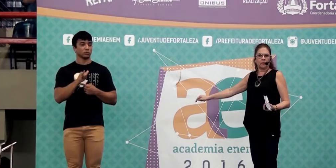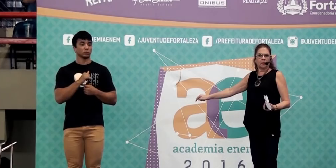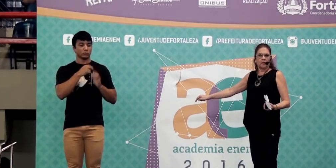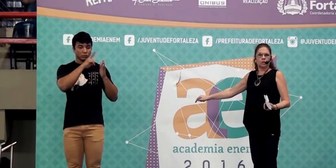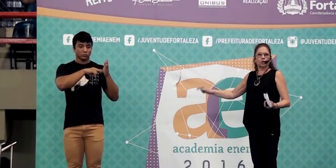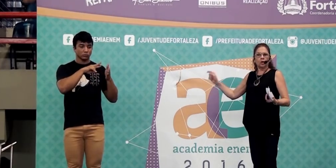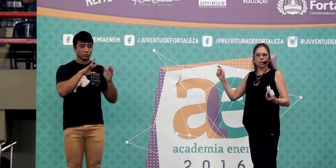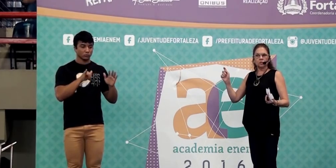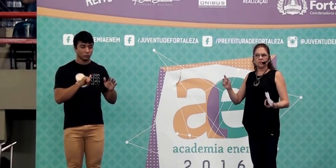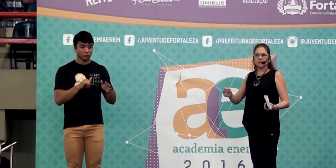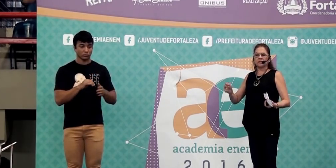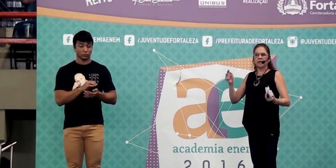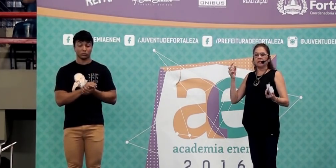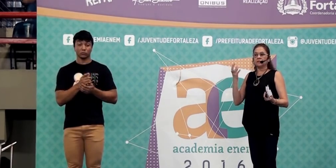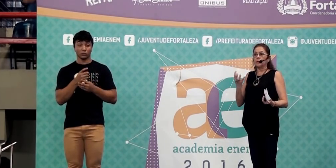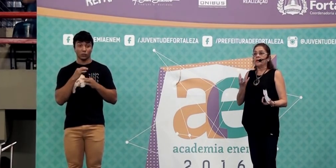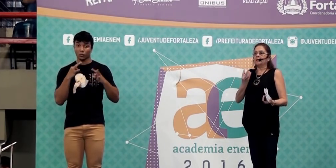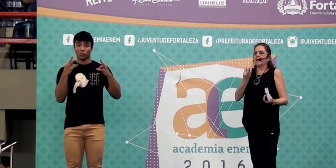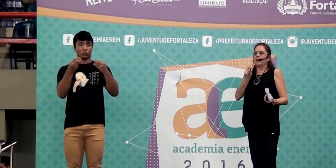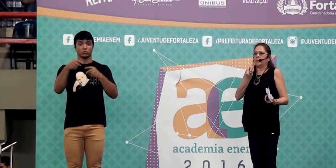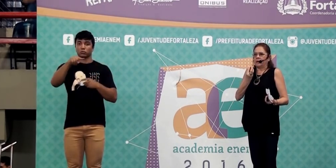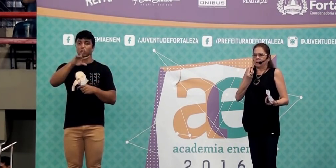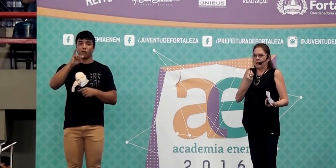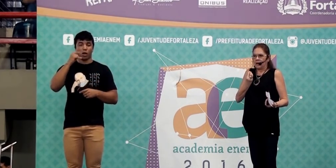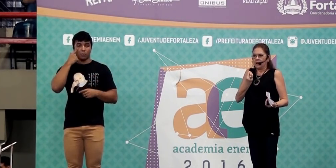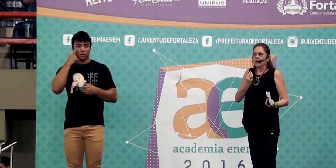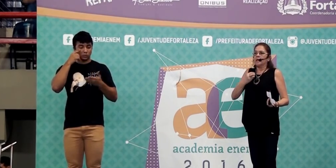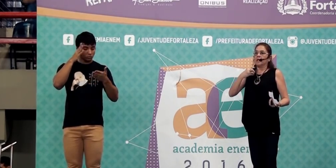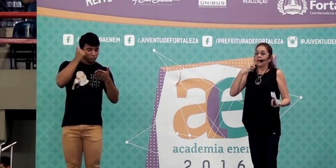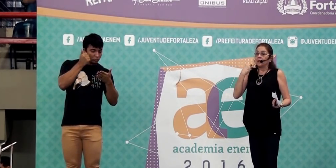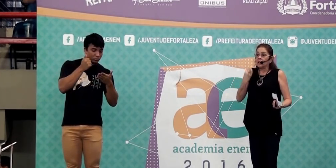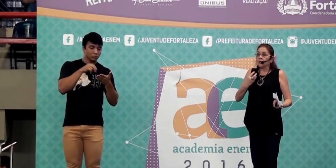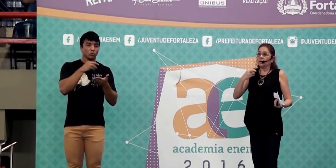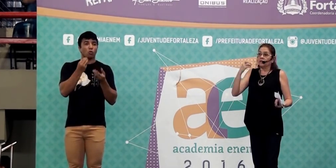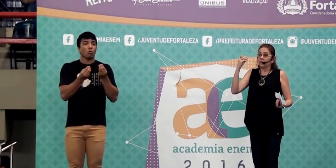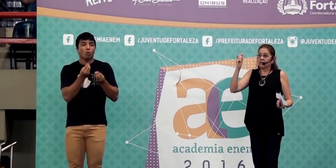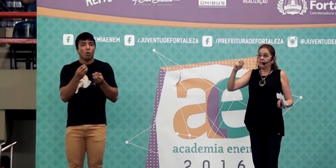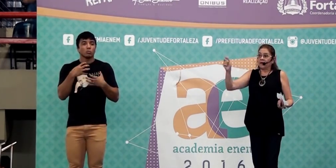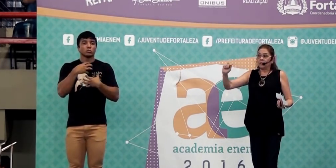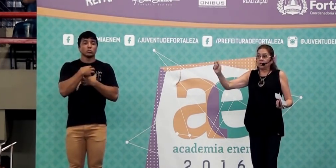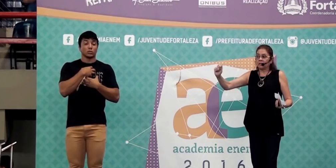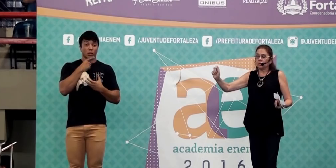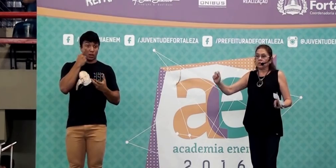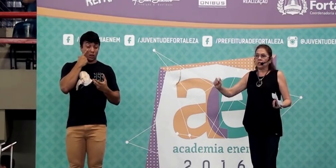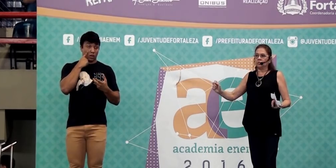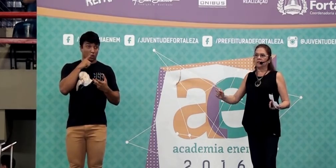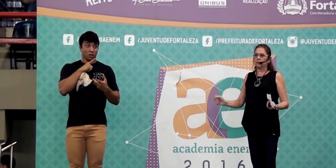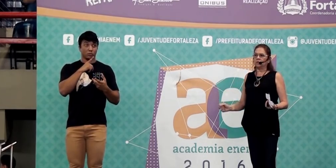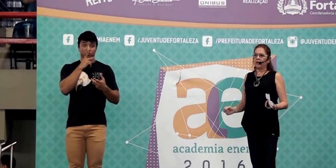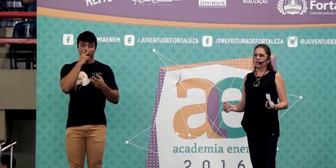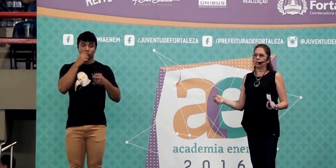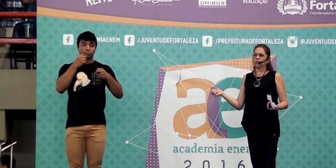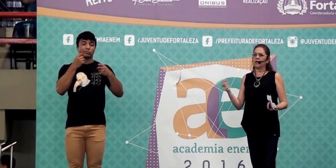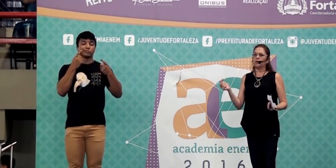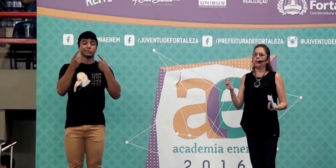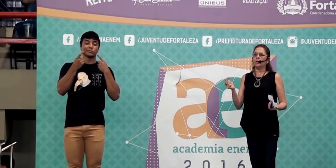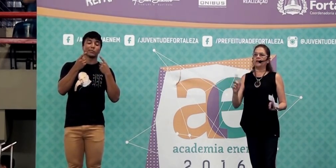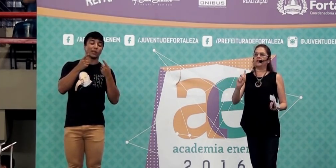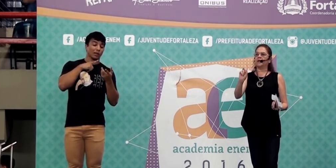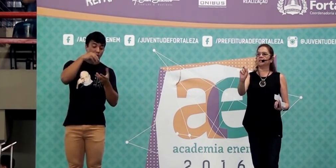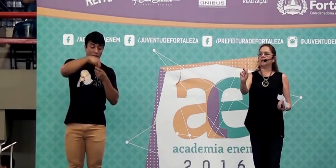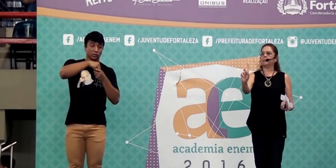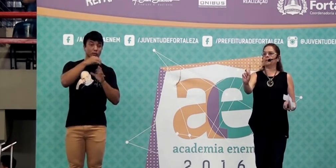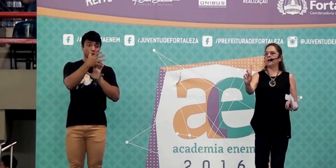ler. Todos vocês vão interpretar que aquilo que você vai discutir no seu texto tem